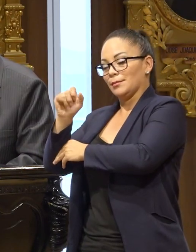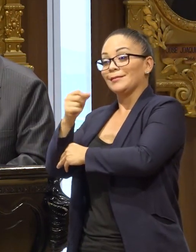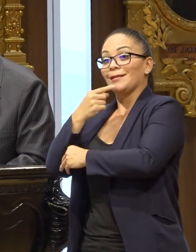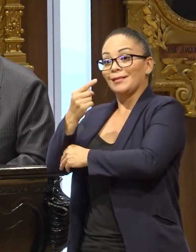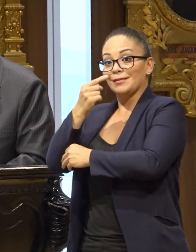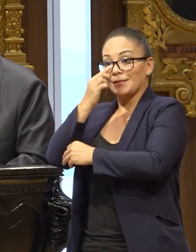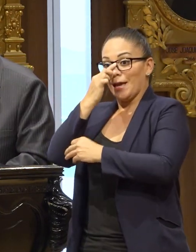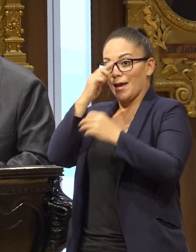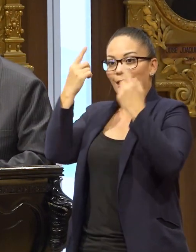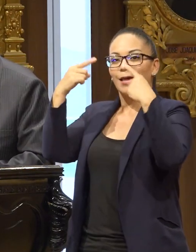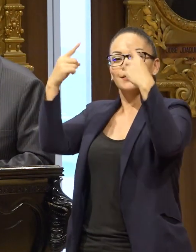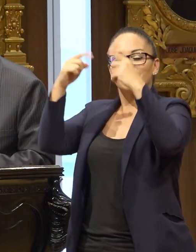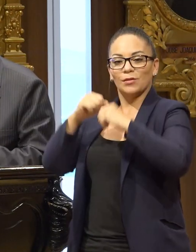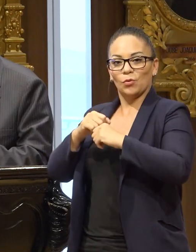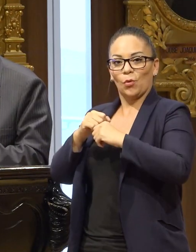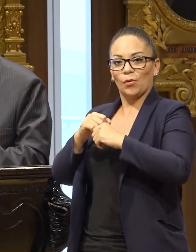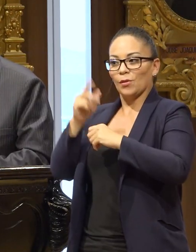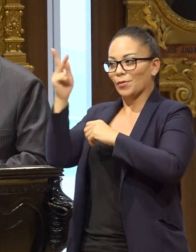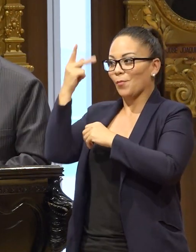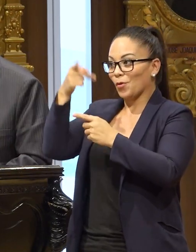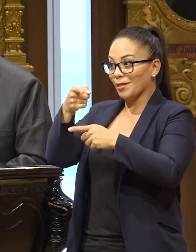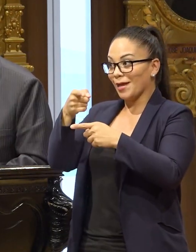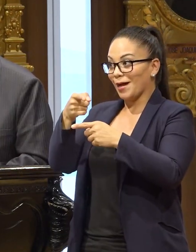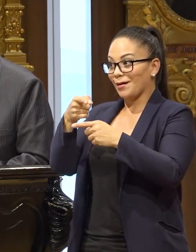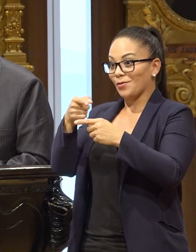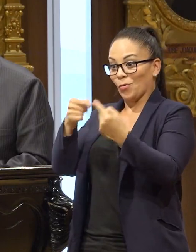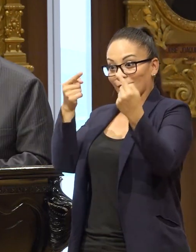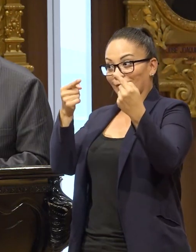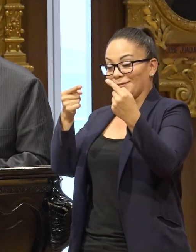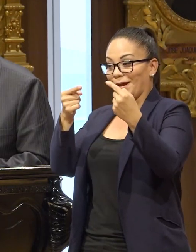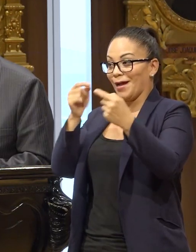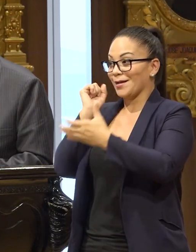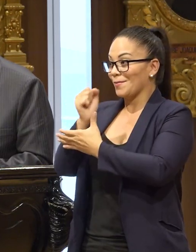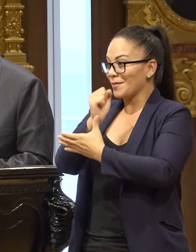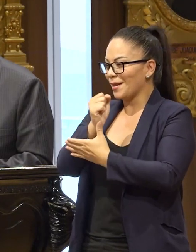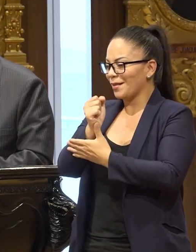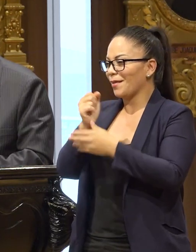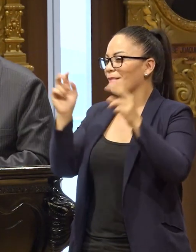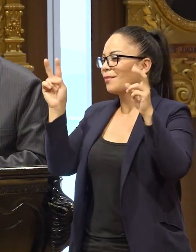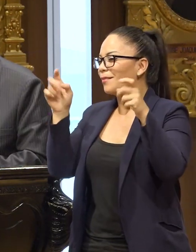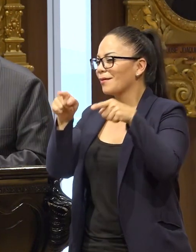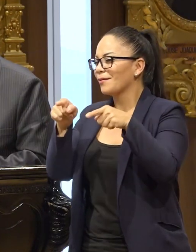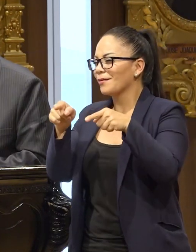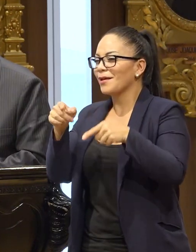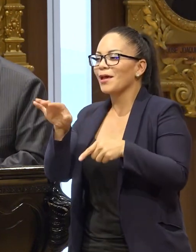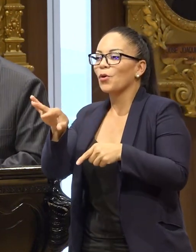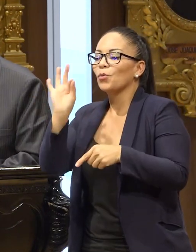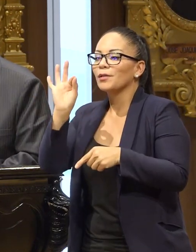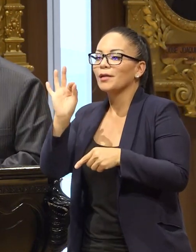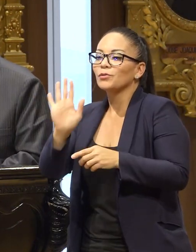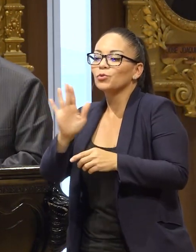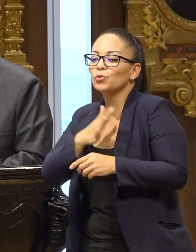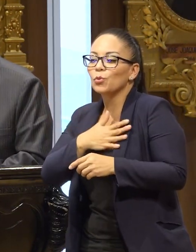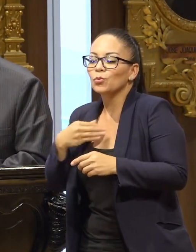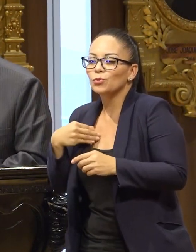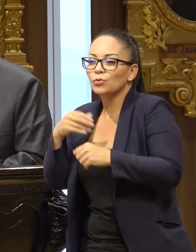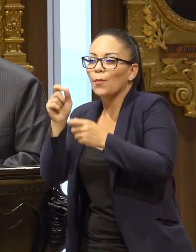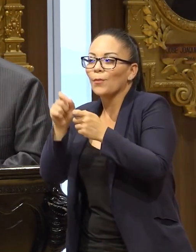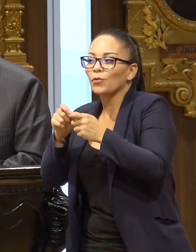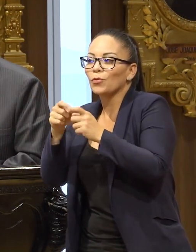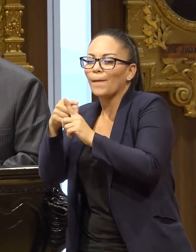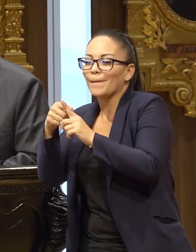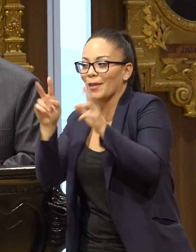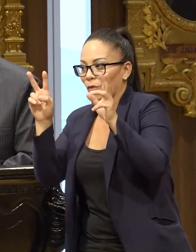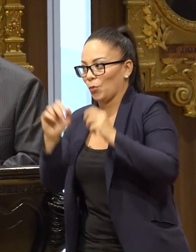la criminalidad radica precisamente en encontrar, comillas, su justo punto medio, cierra